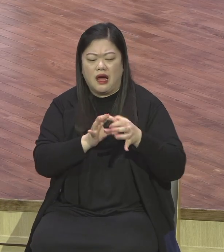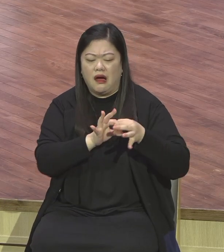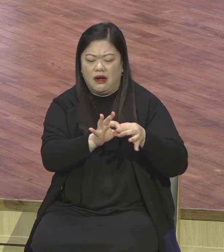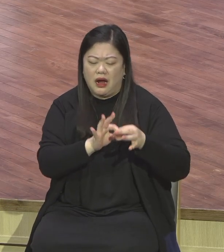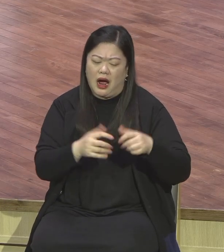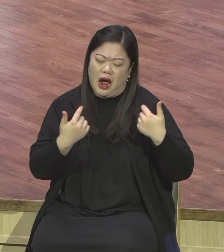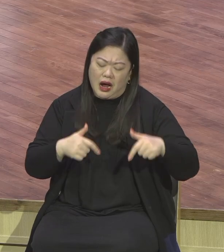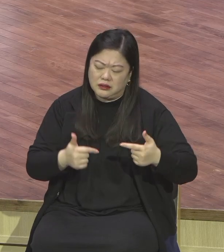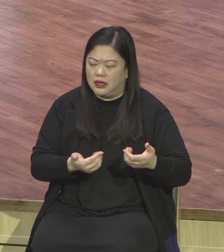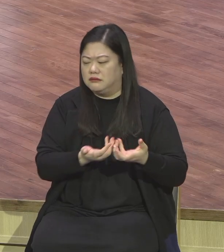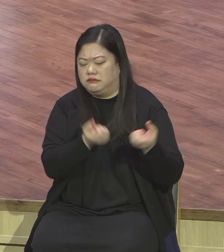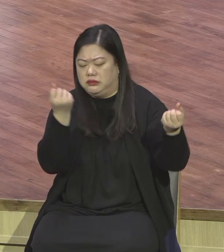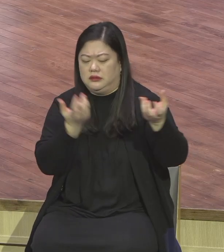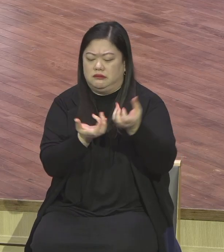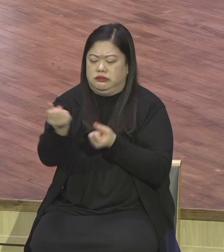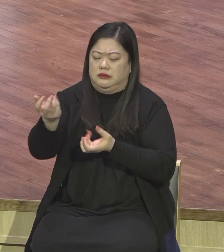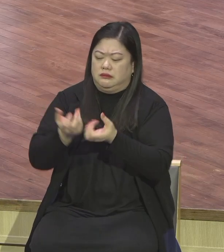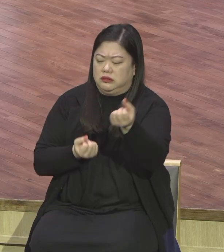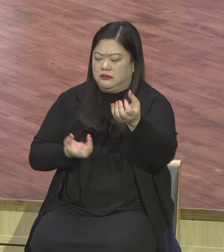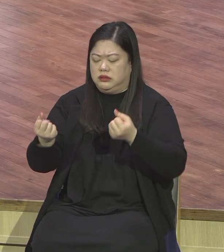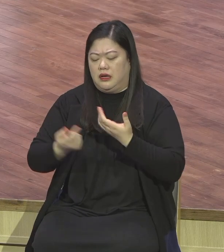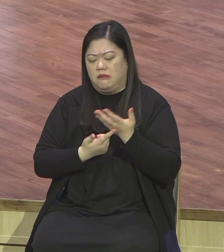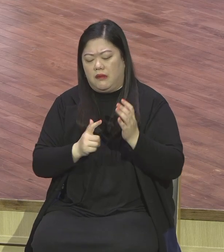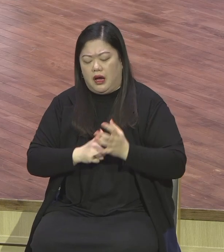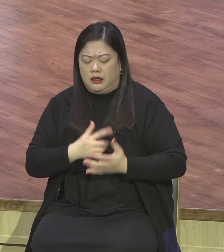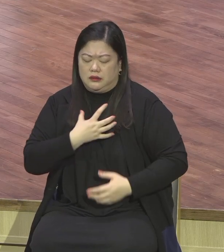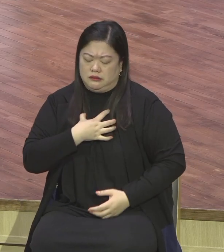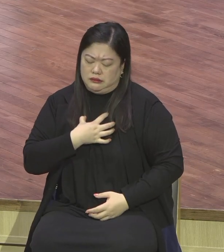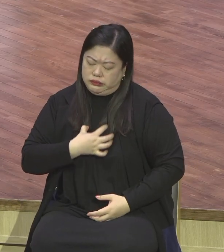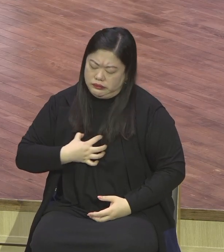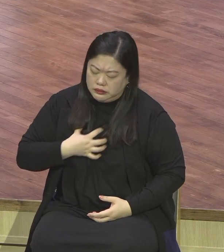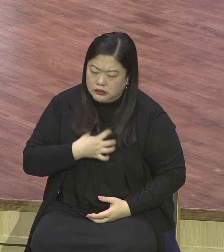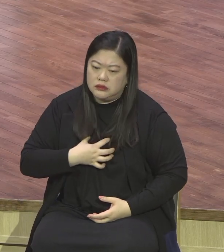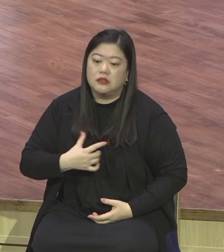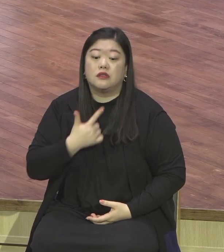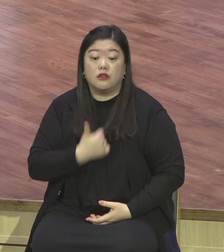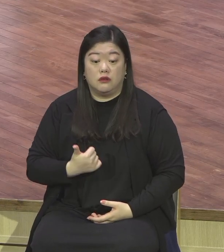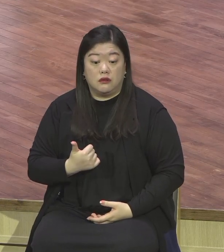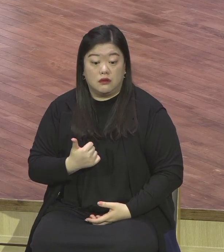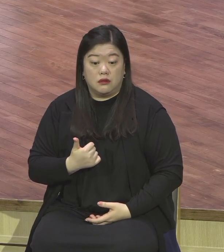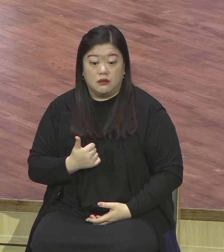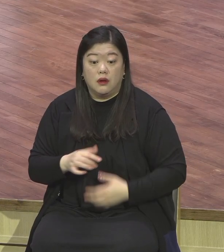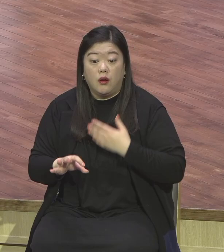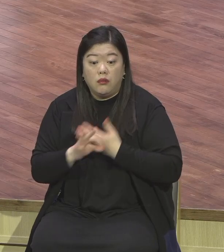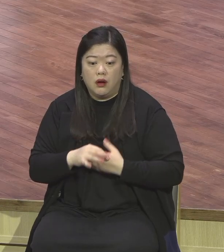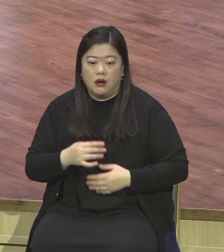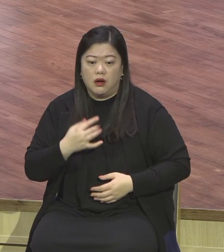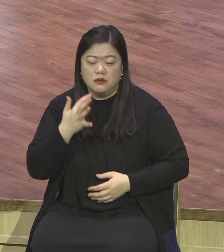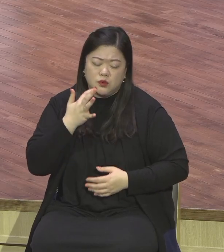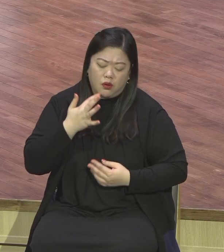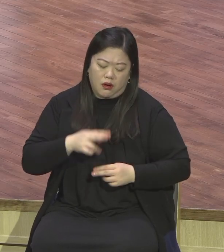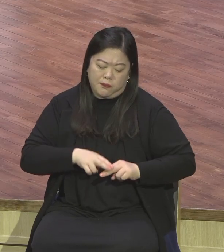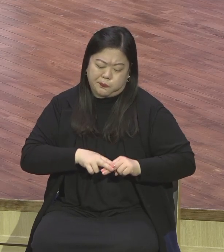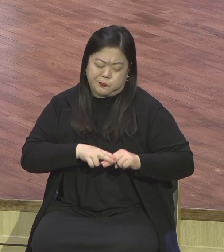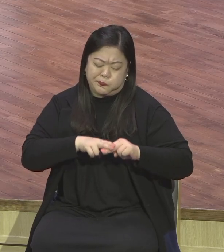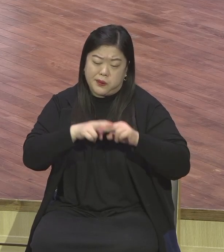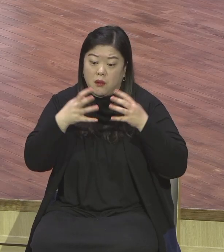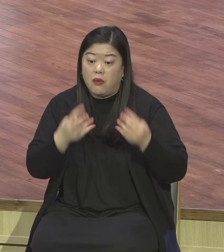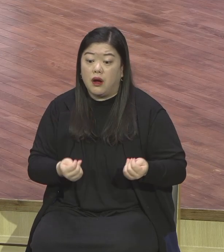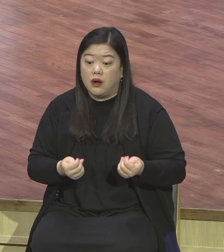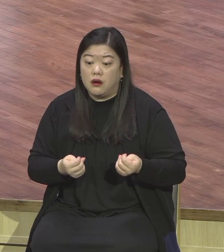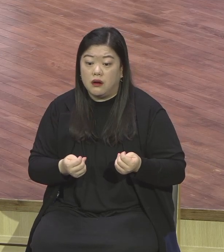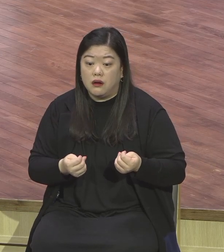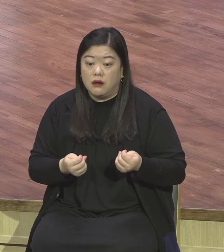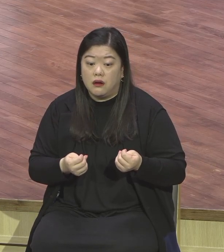못해서 늘 힘들어하는 사람 이 마음에 자기도 몰라 독소가 꽉 쌓여져 있단 말이에요 그렇기 때문에 이것이 어디까지